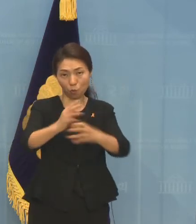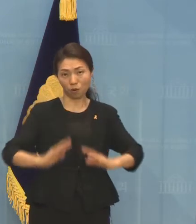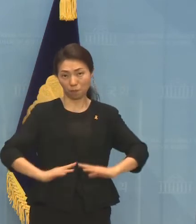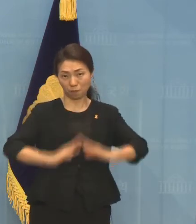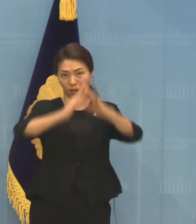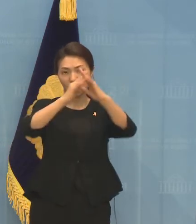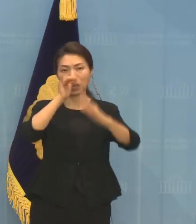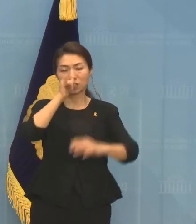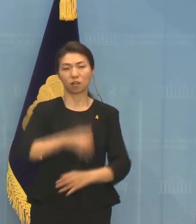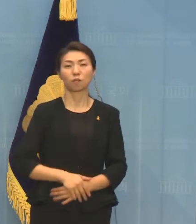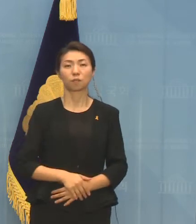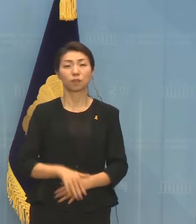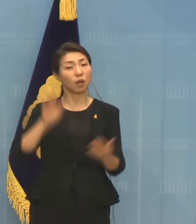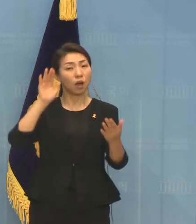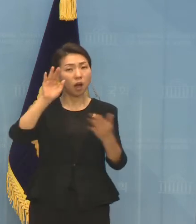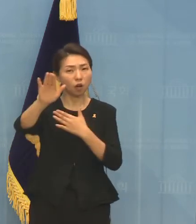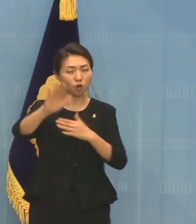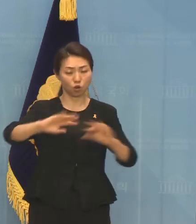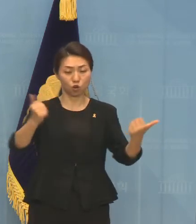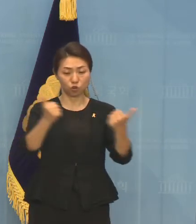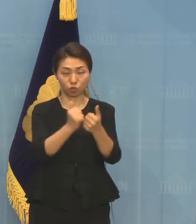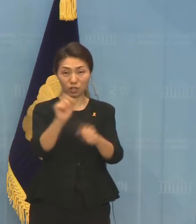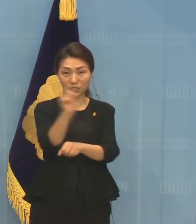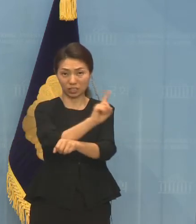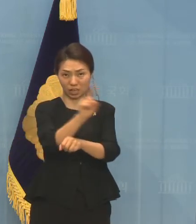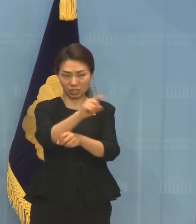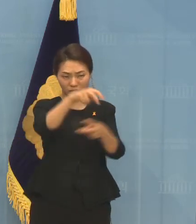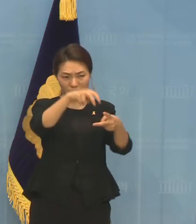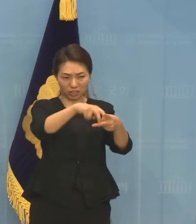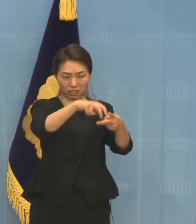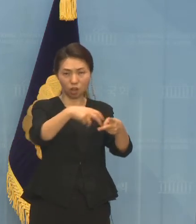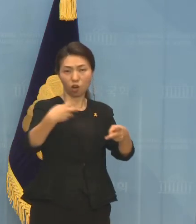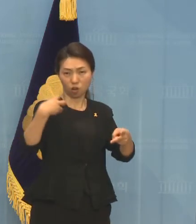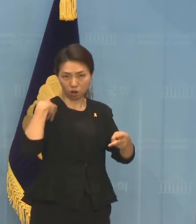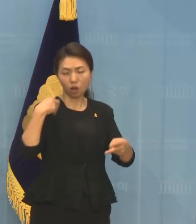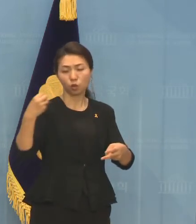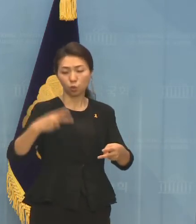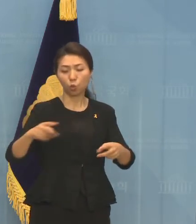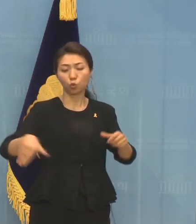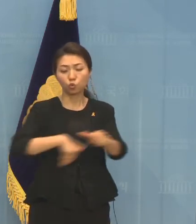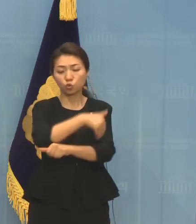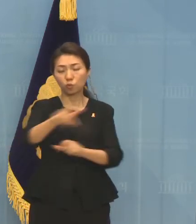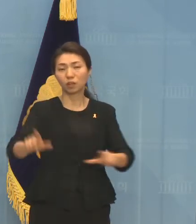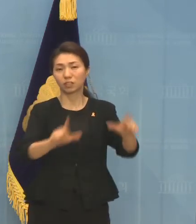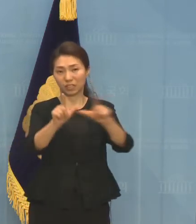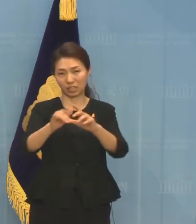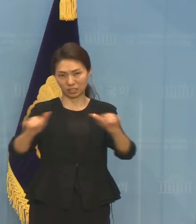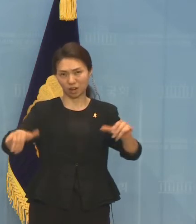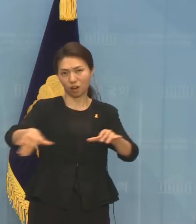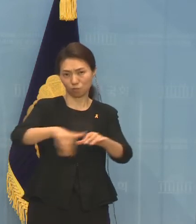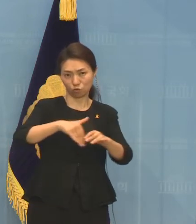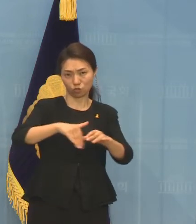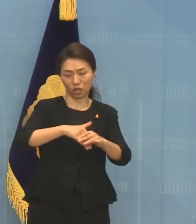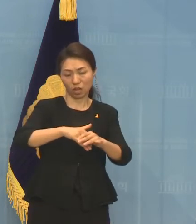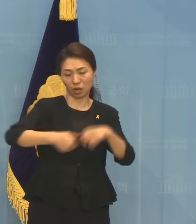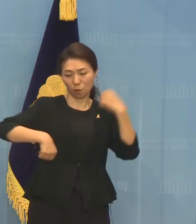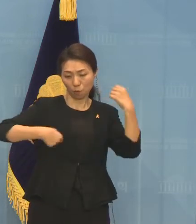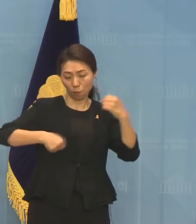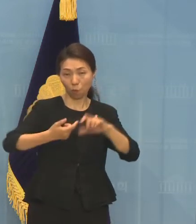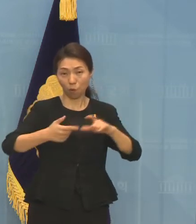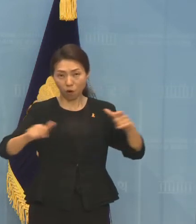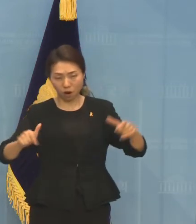내용이며 건강검진기본법 개정안은 국가 건강검진 대상에 감염병의 예방 및 관리에 관한